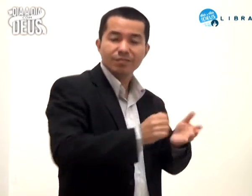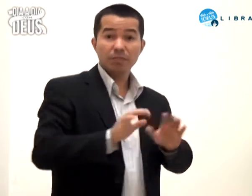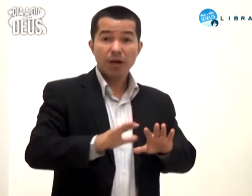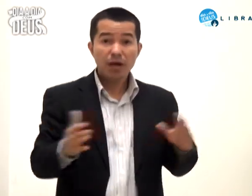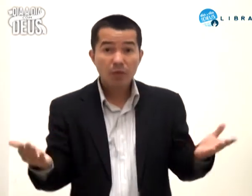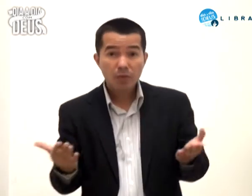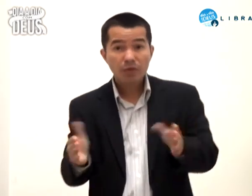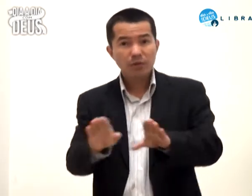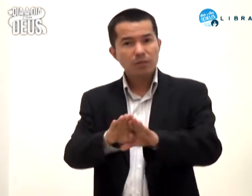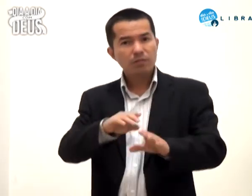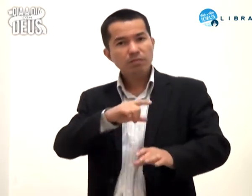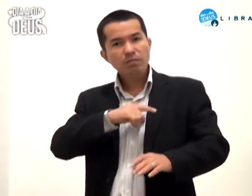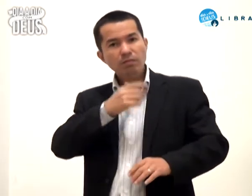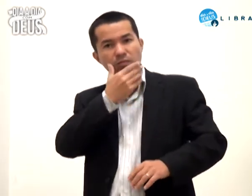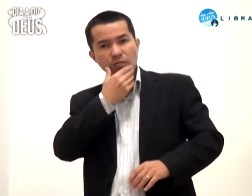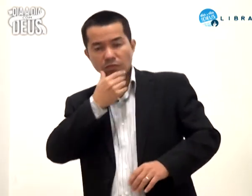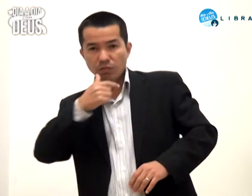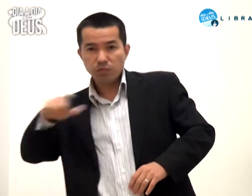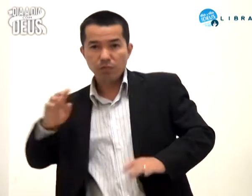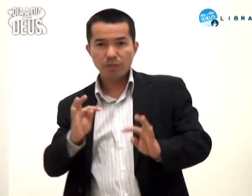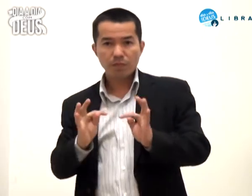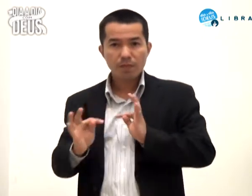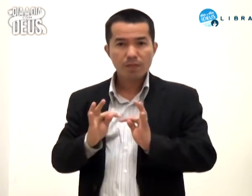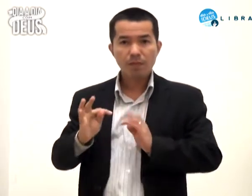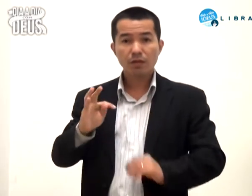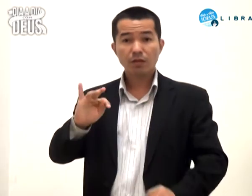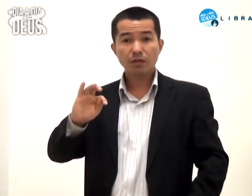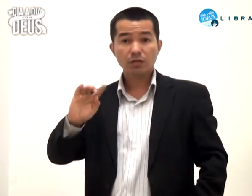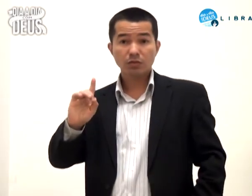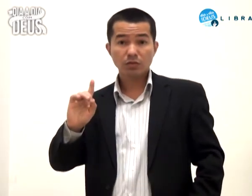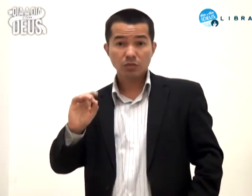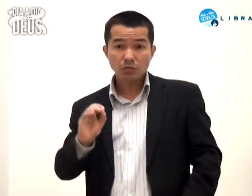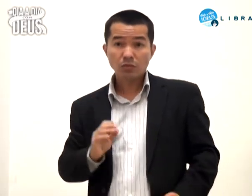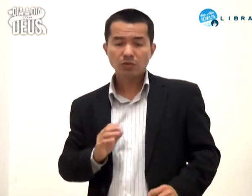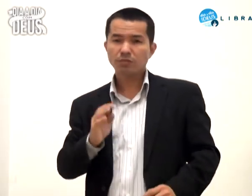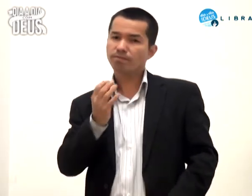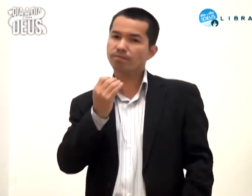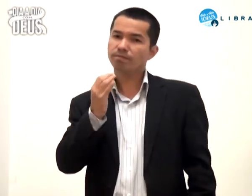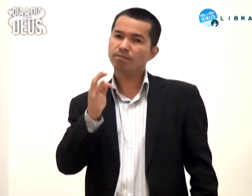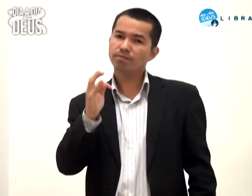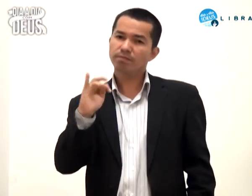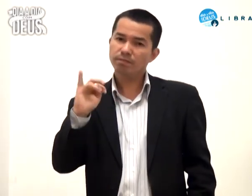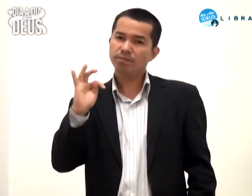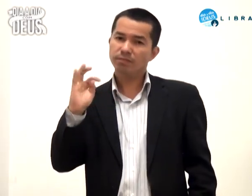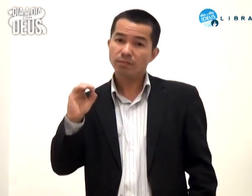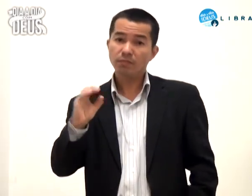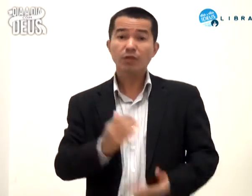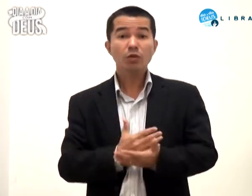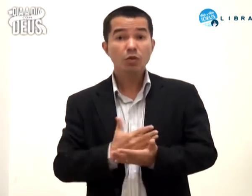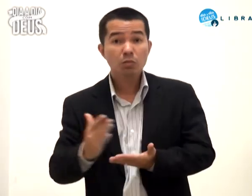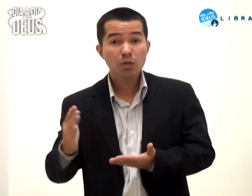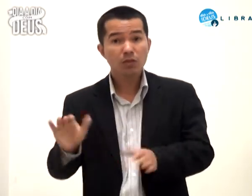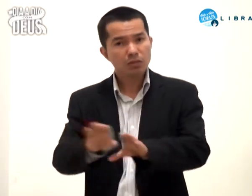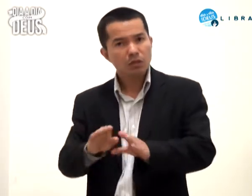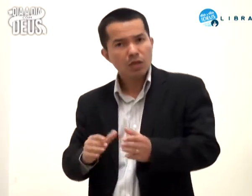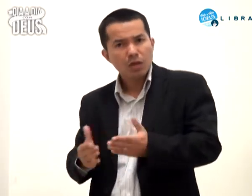nós também. De modo que pedimos a Tito, que começou a recolher estas ofertas, que